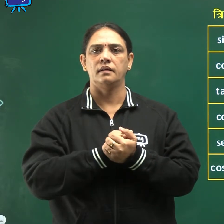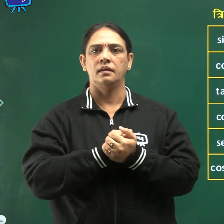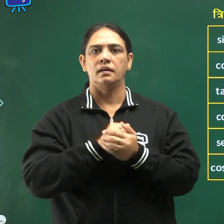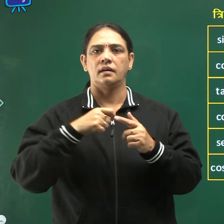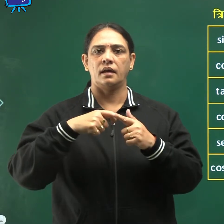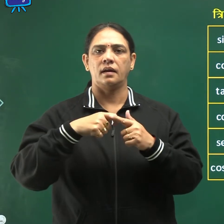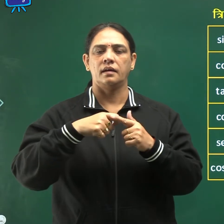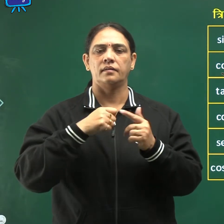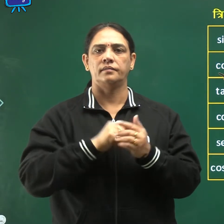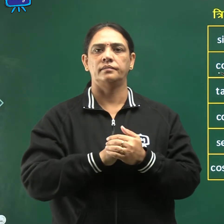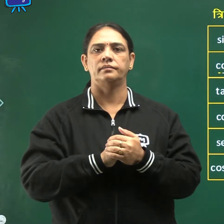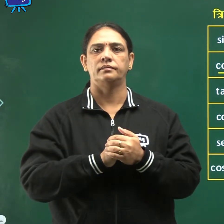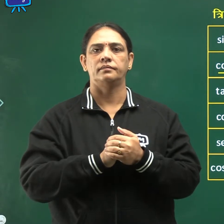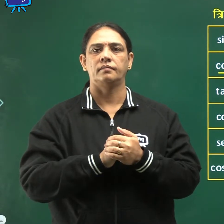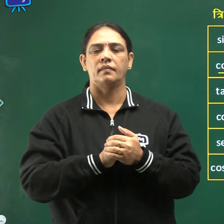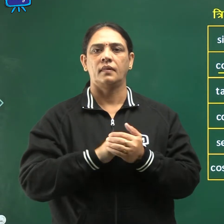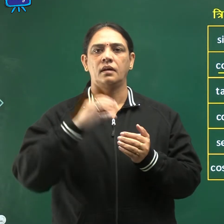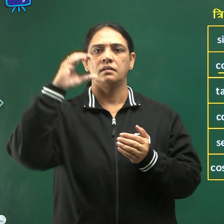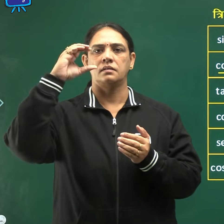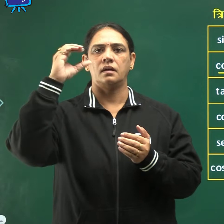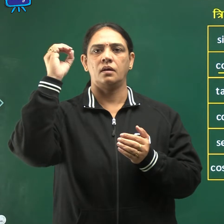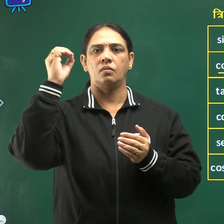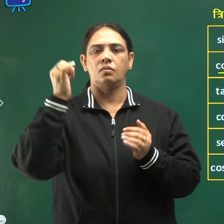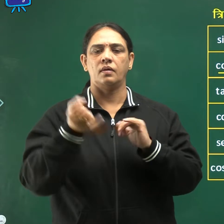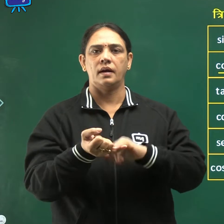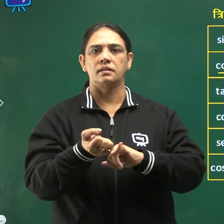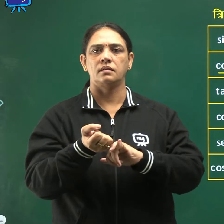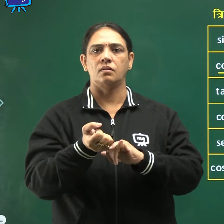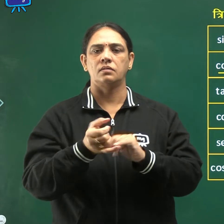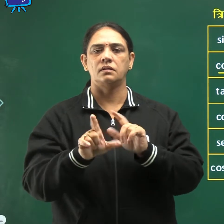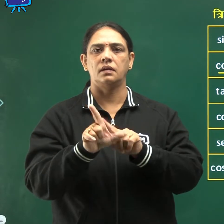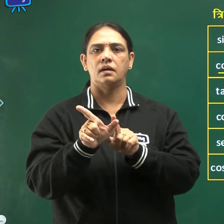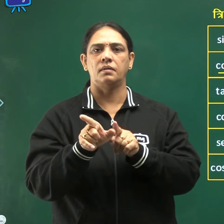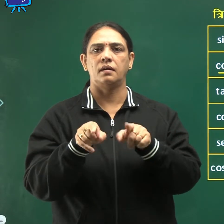कर्ण, कॉस थीटा बराबर